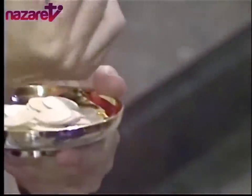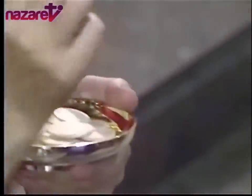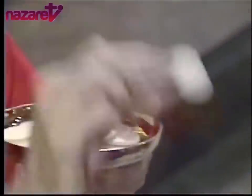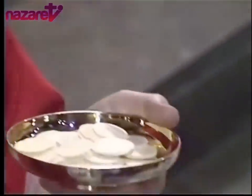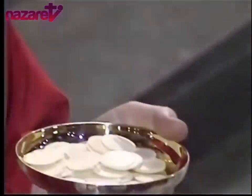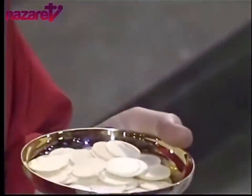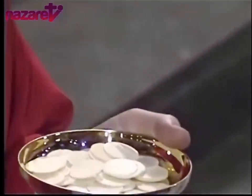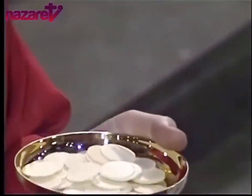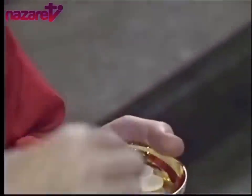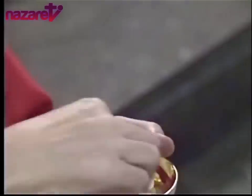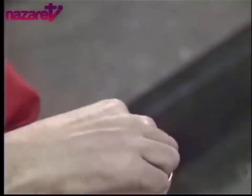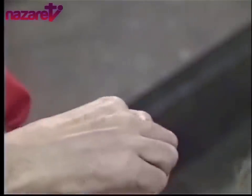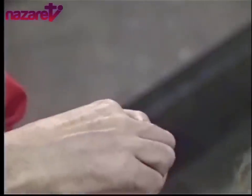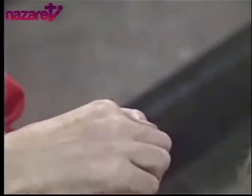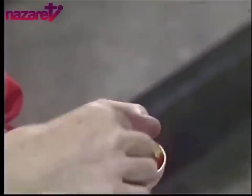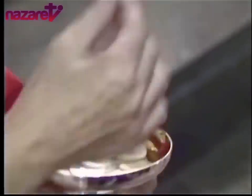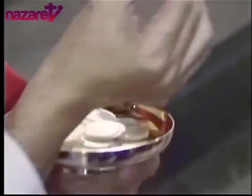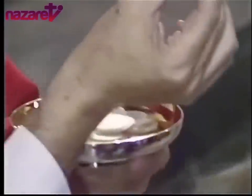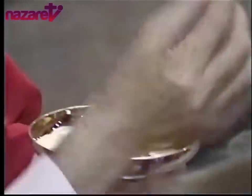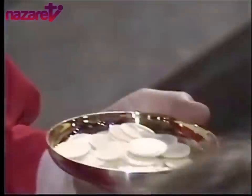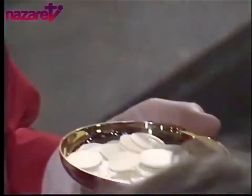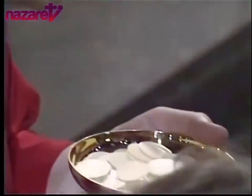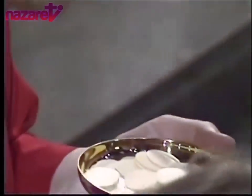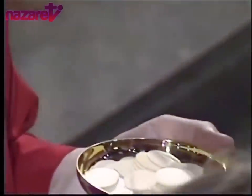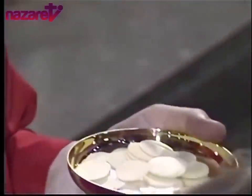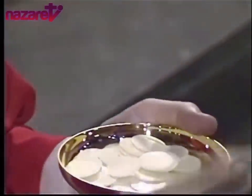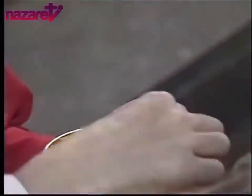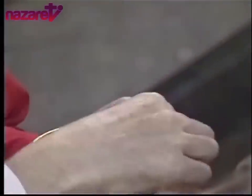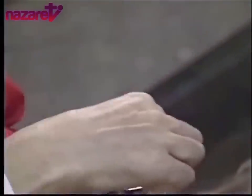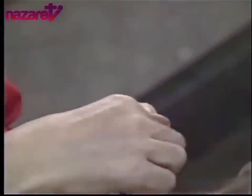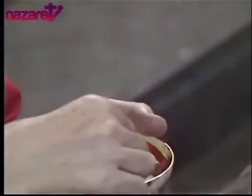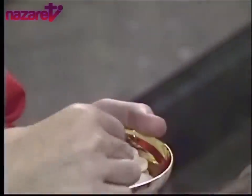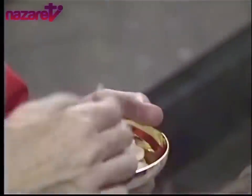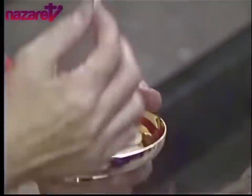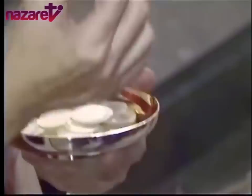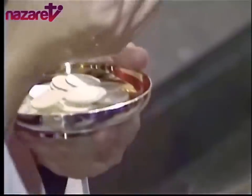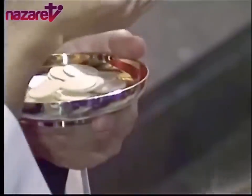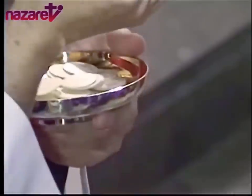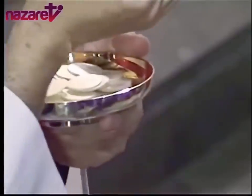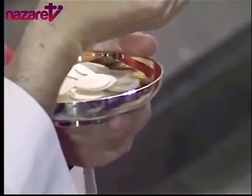El poder